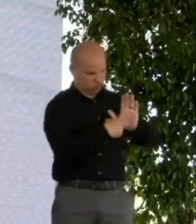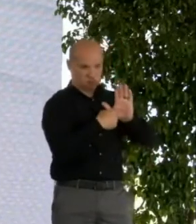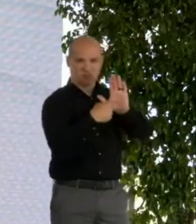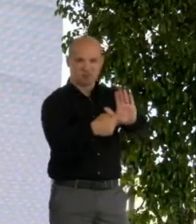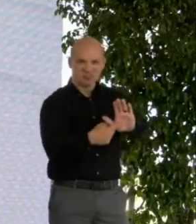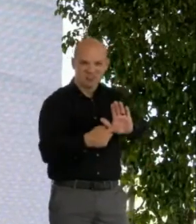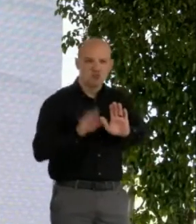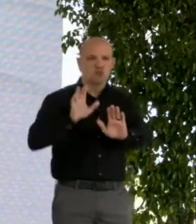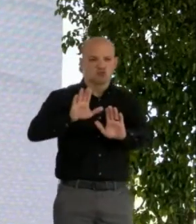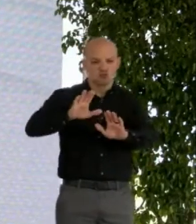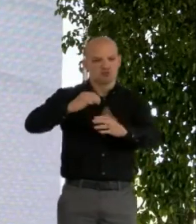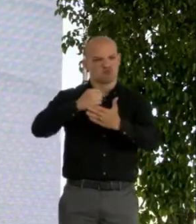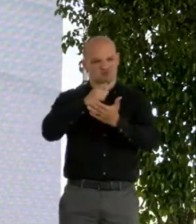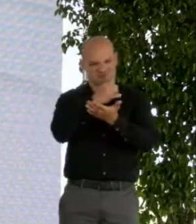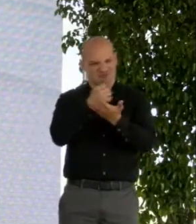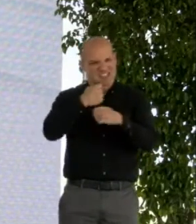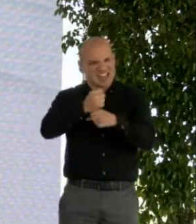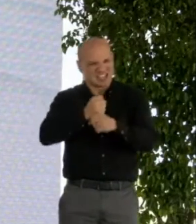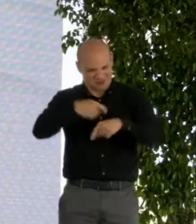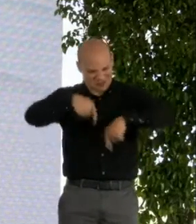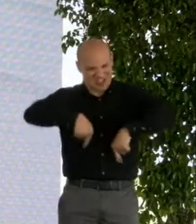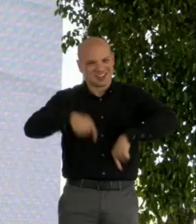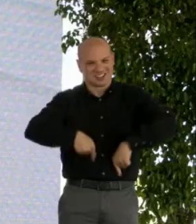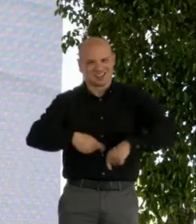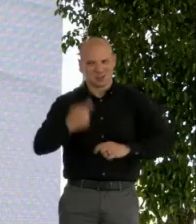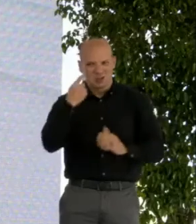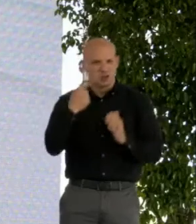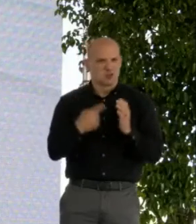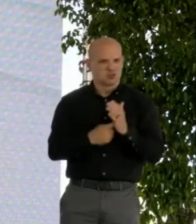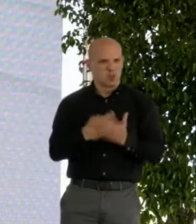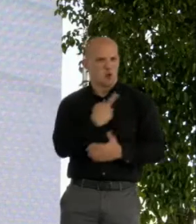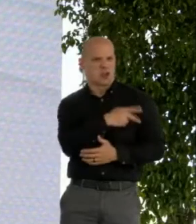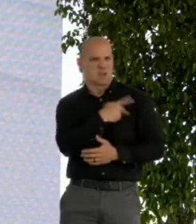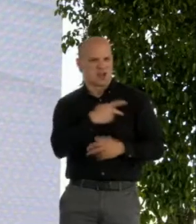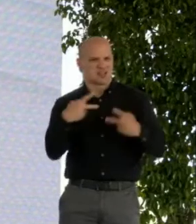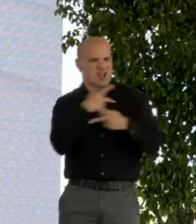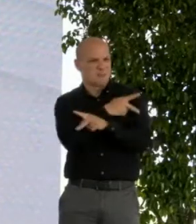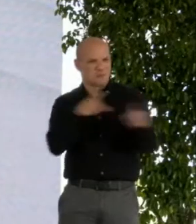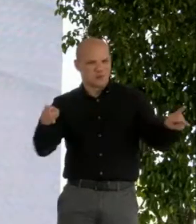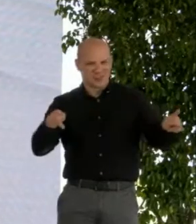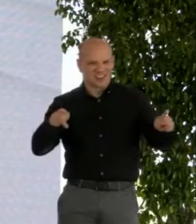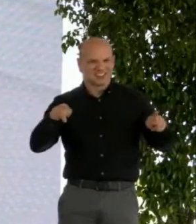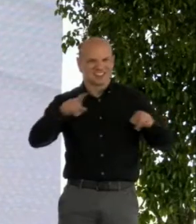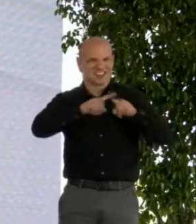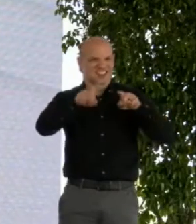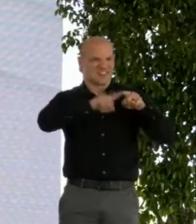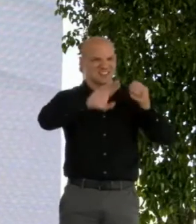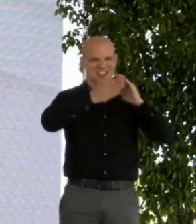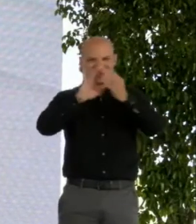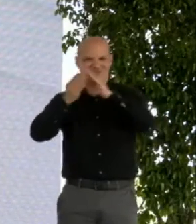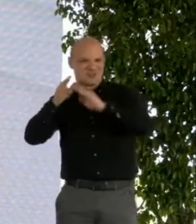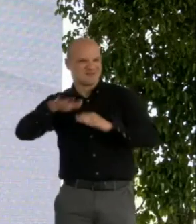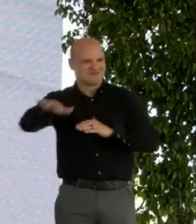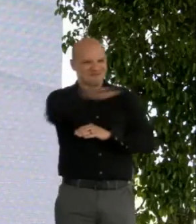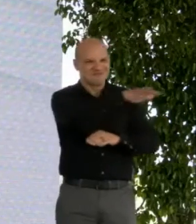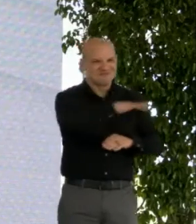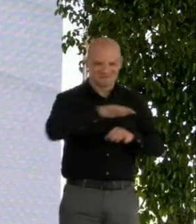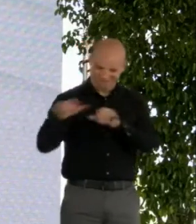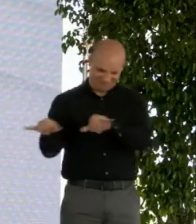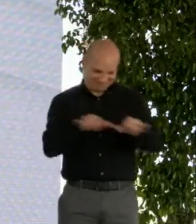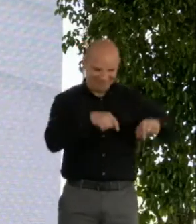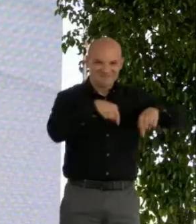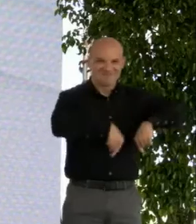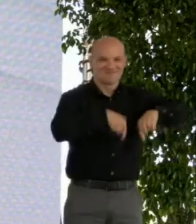aquí, tal y como lo vemos en las plazas públicas en todos nuestros pueblos. Y para tener una vista